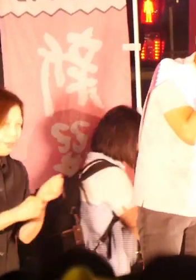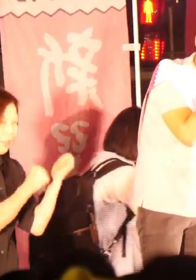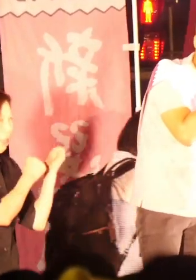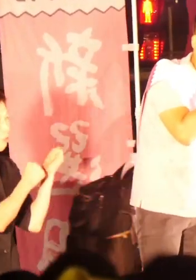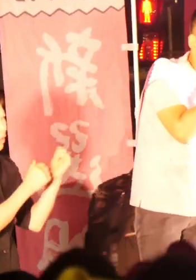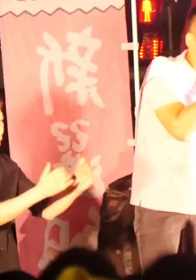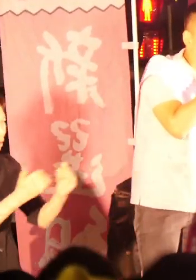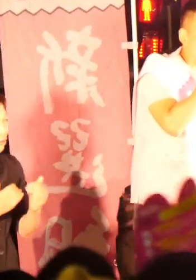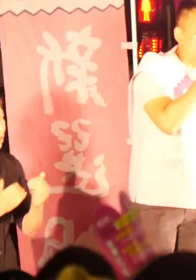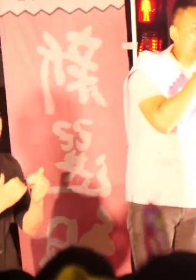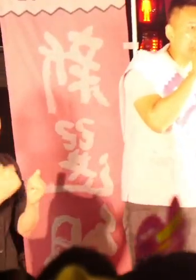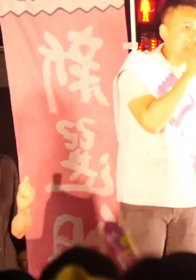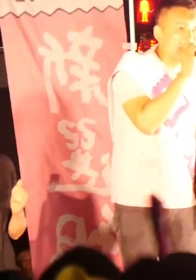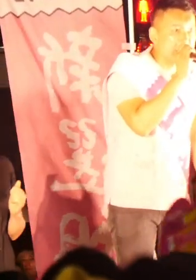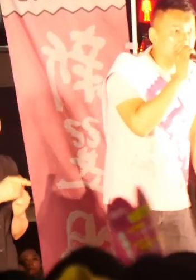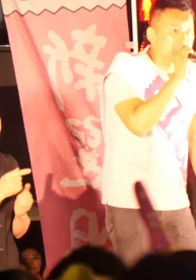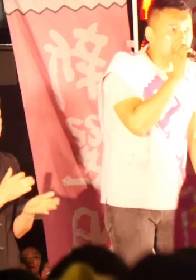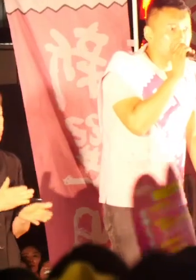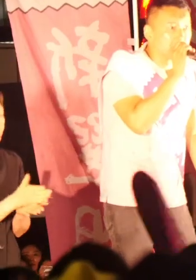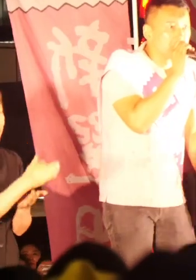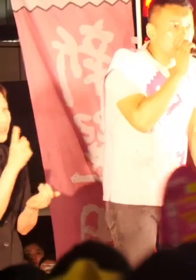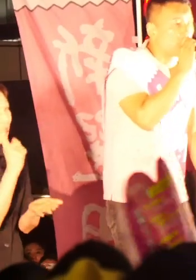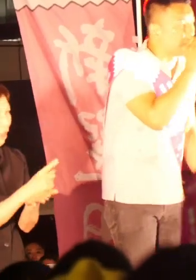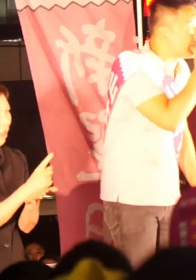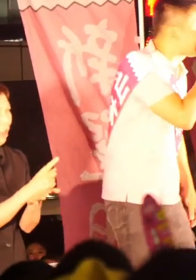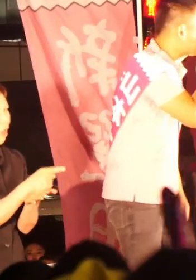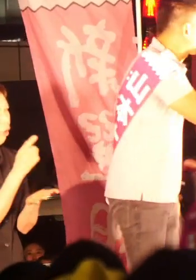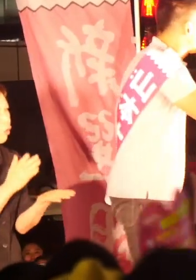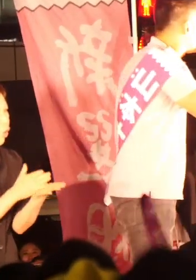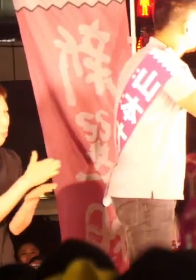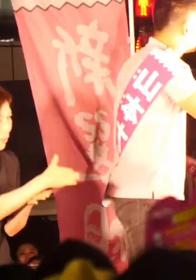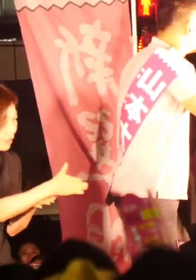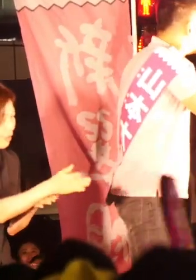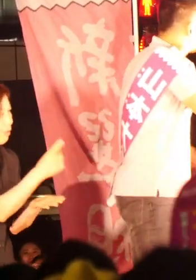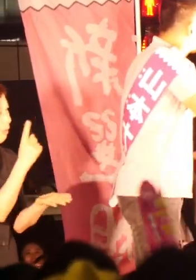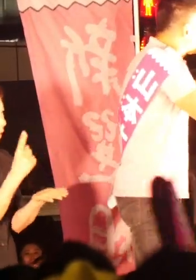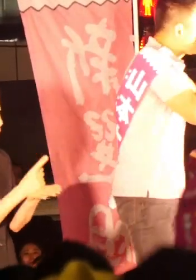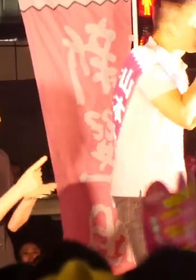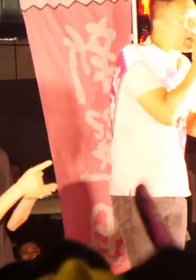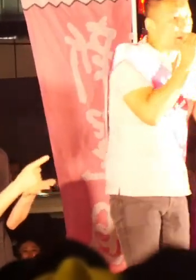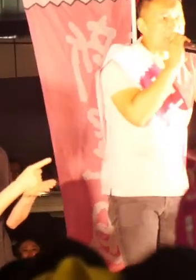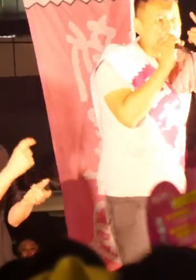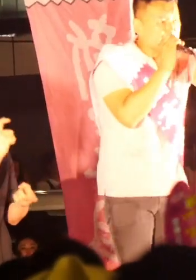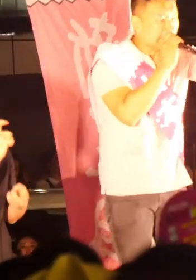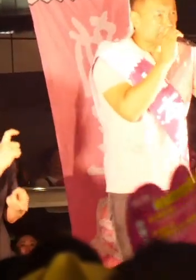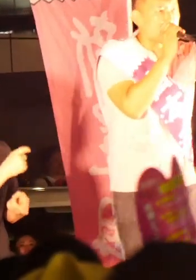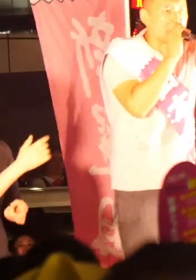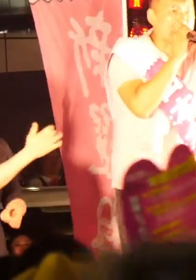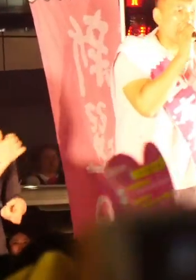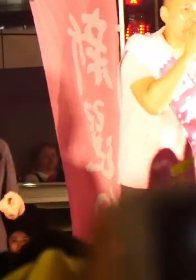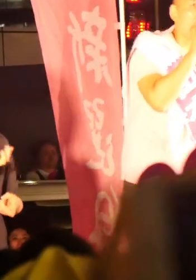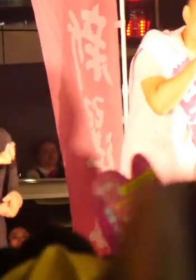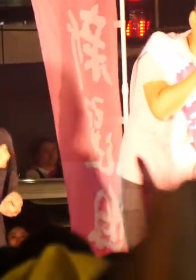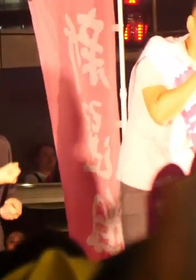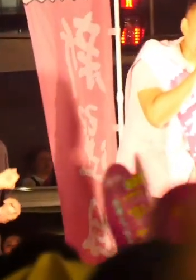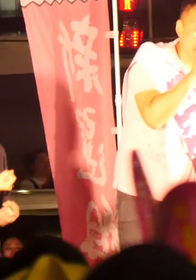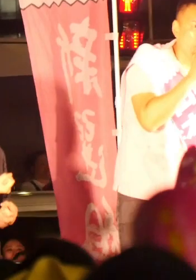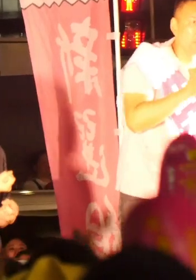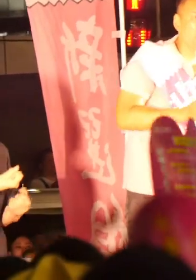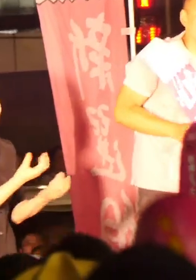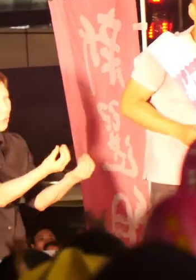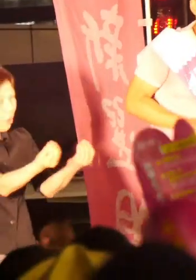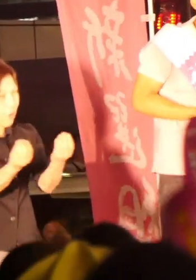います。この道しかない、この道しかない、その言葉は私たちのものだ、そう思いませ